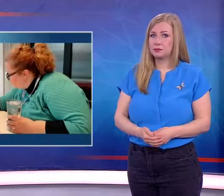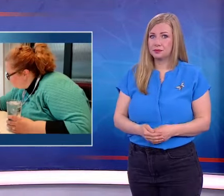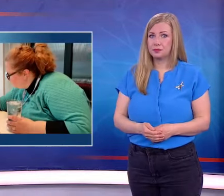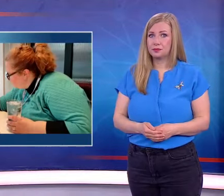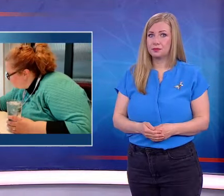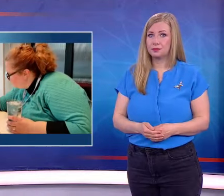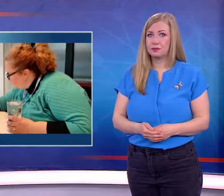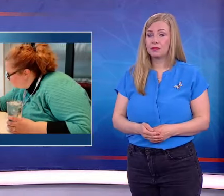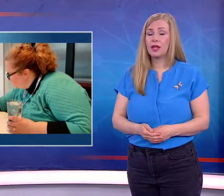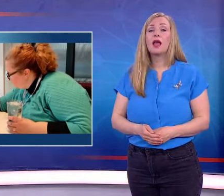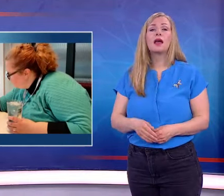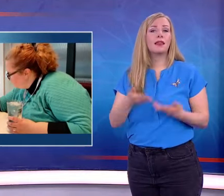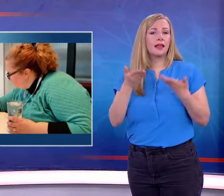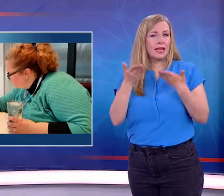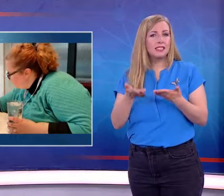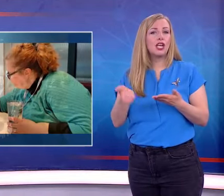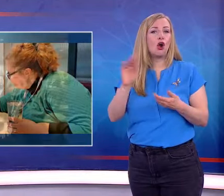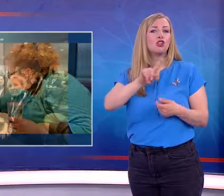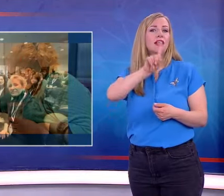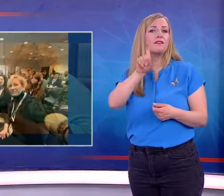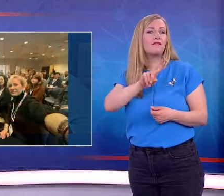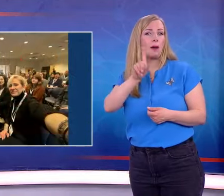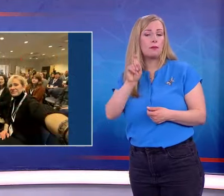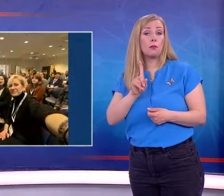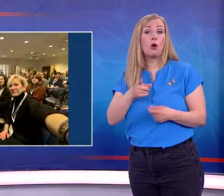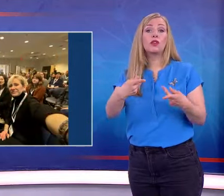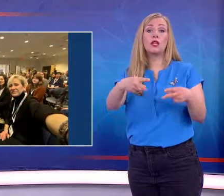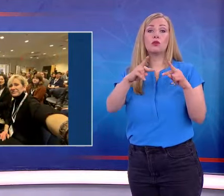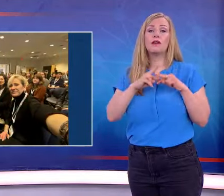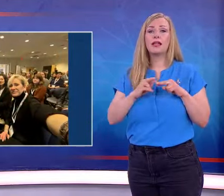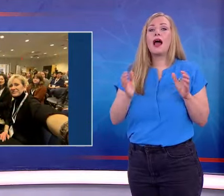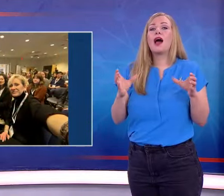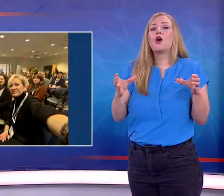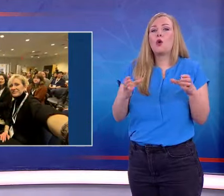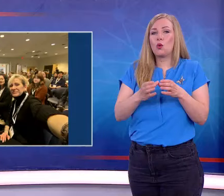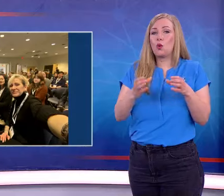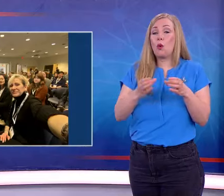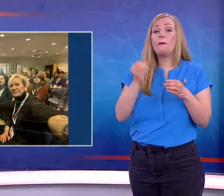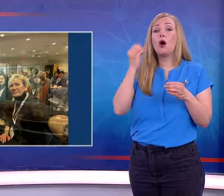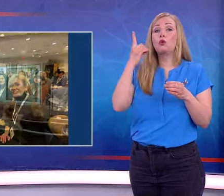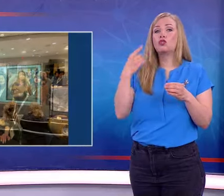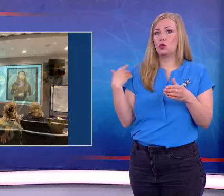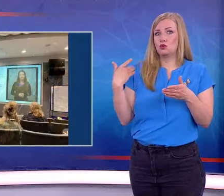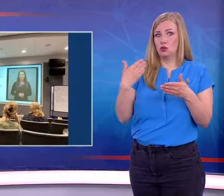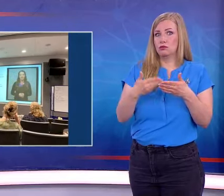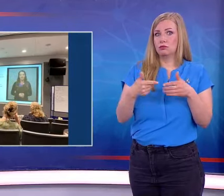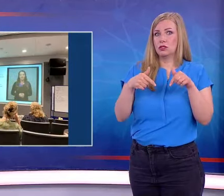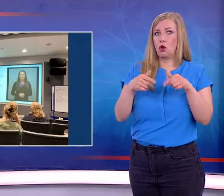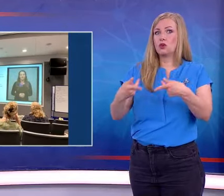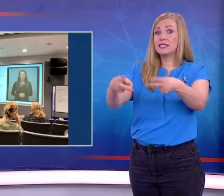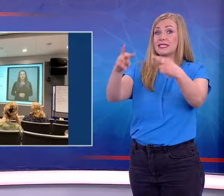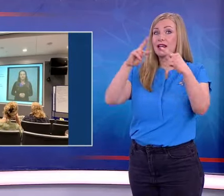На тези и още въпроси могат да ни отговорят малка група учени, които скоро се завърнаха от участието си в